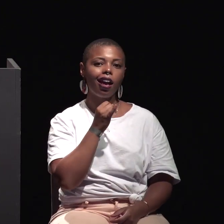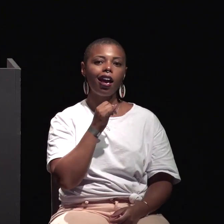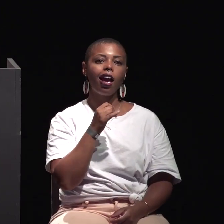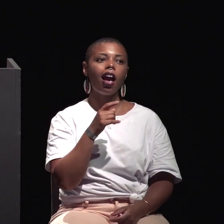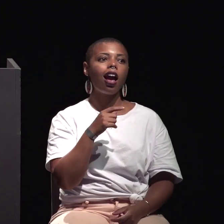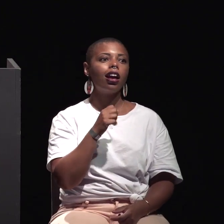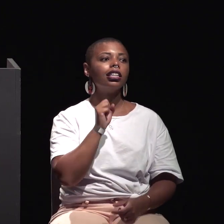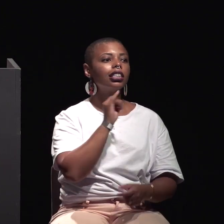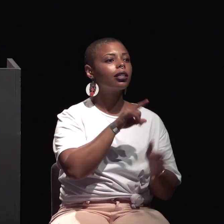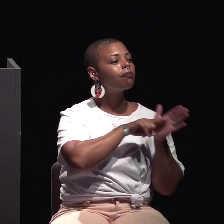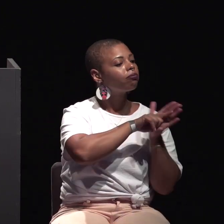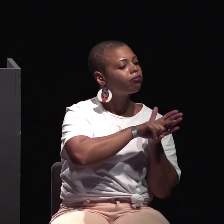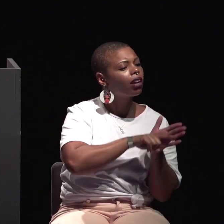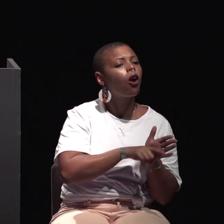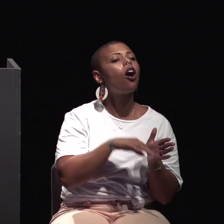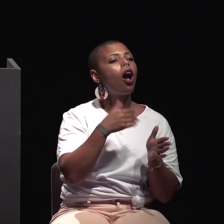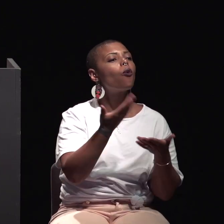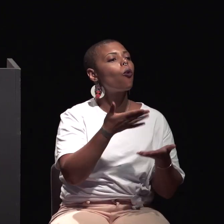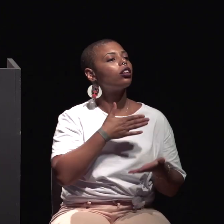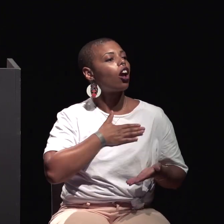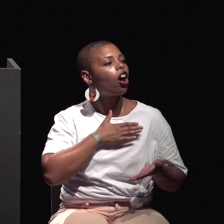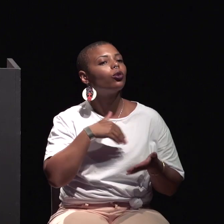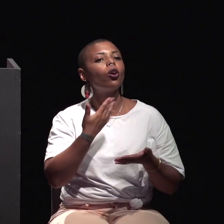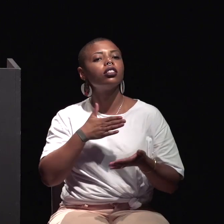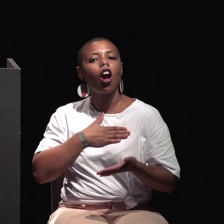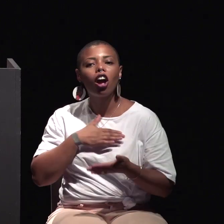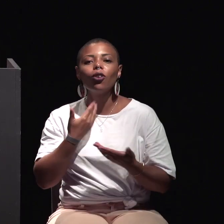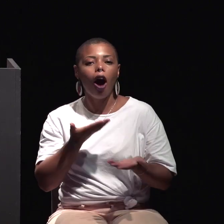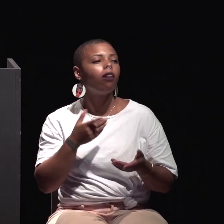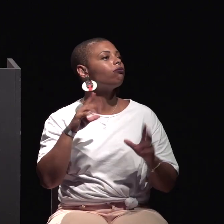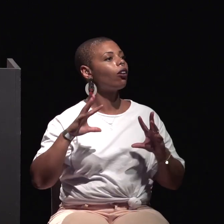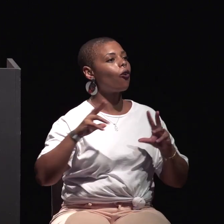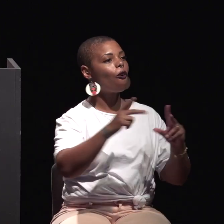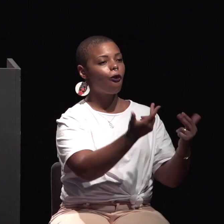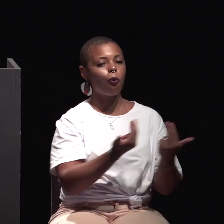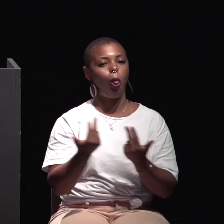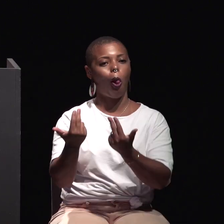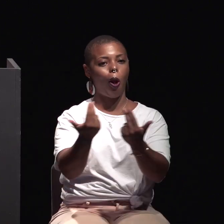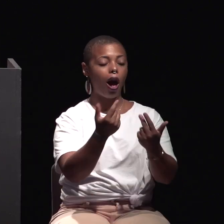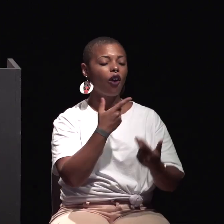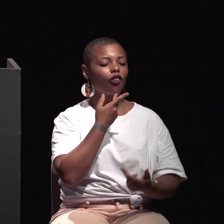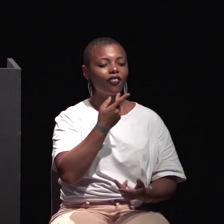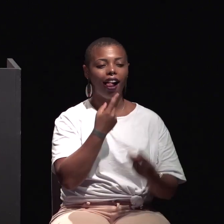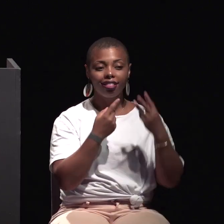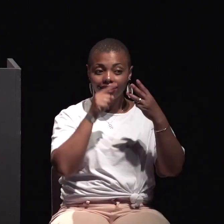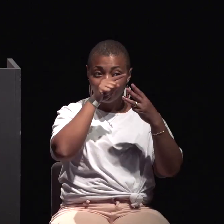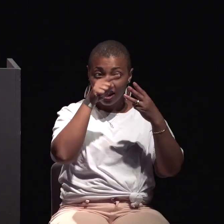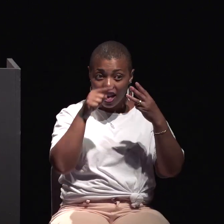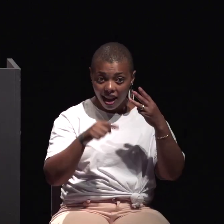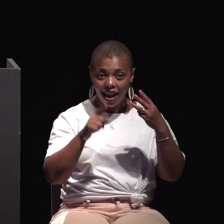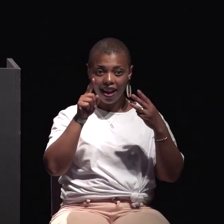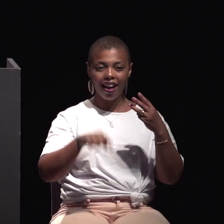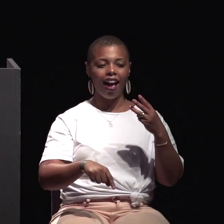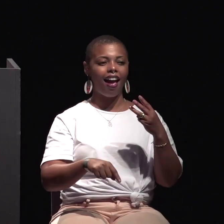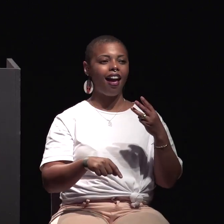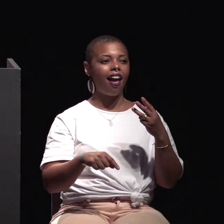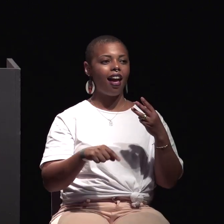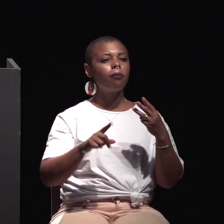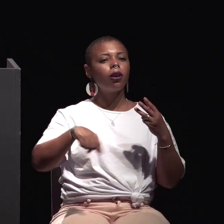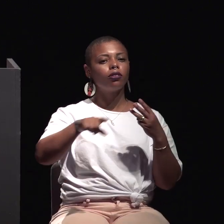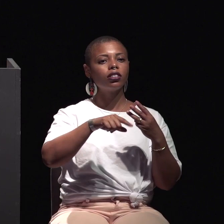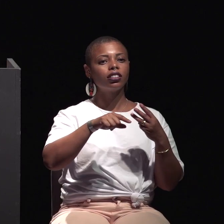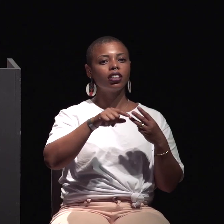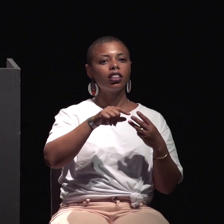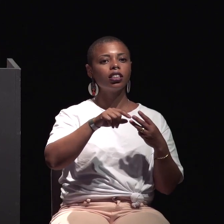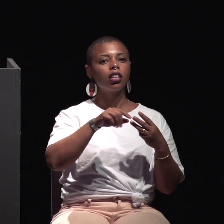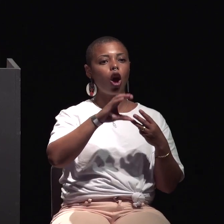de medição. Eu vou citar as primeiras 3, para a gente ter uma ideia, que Conceição